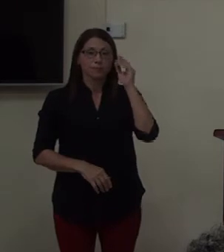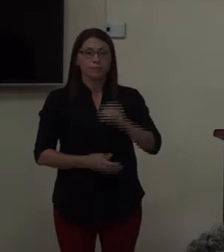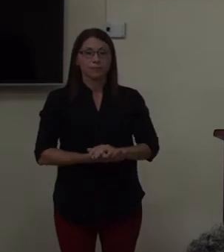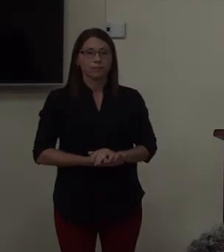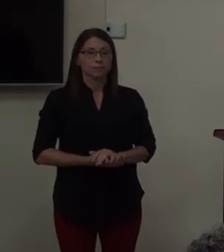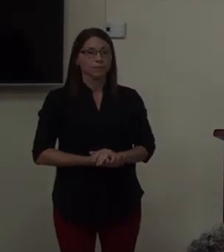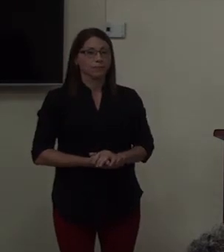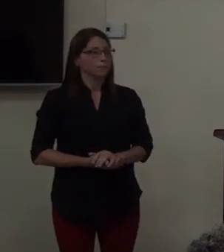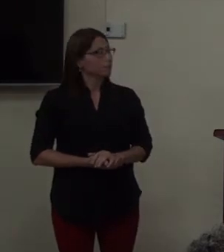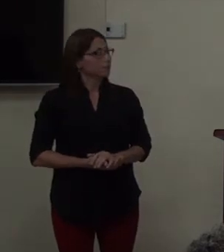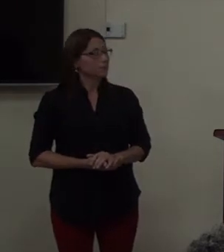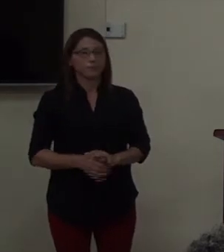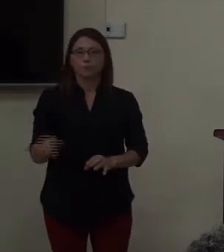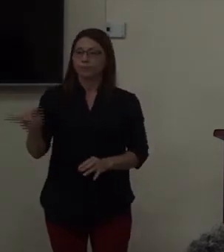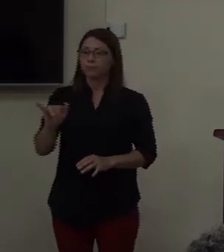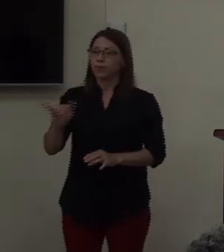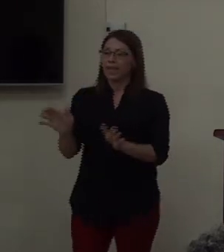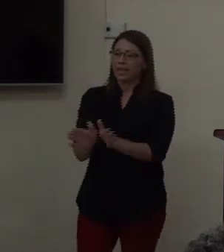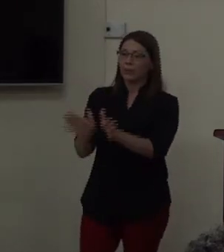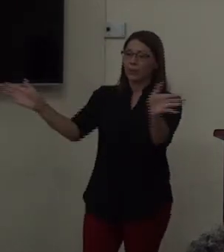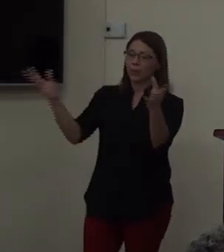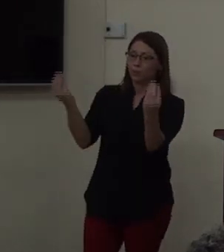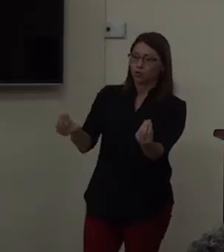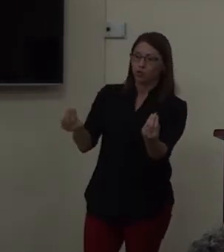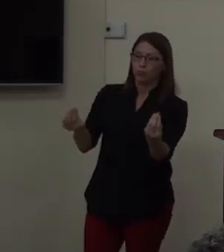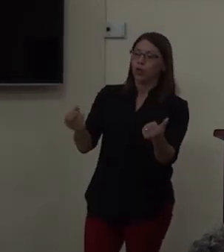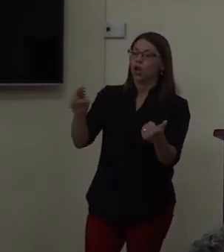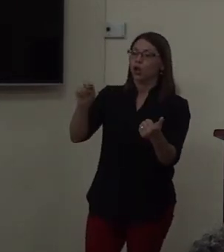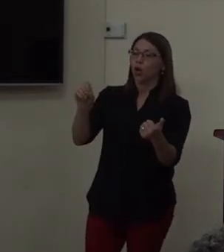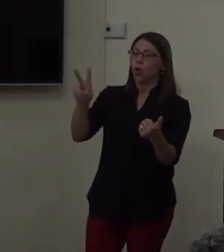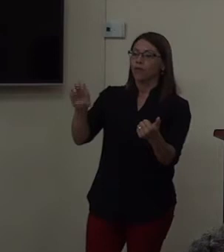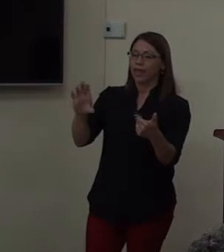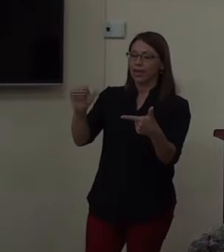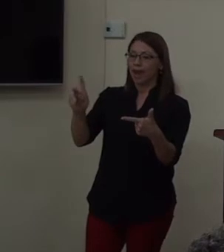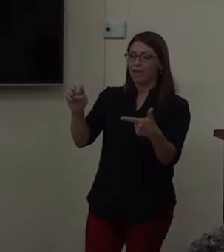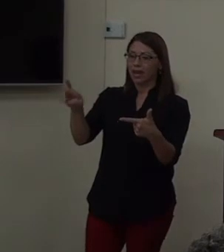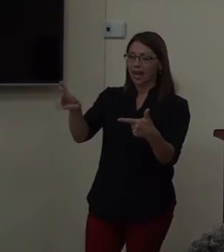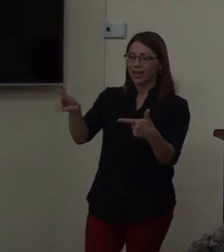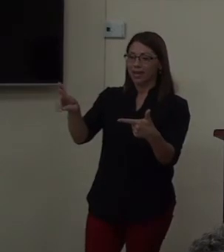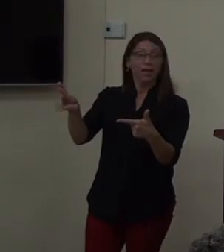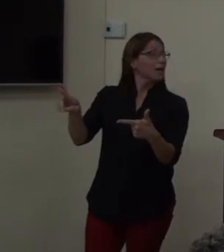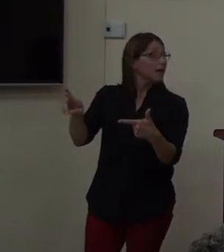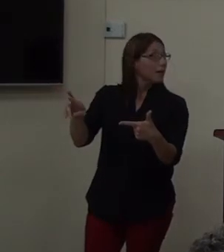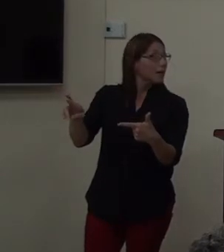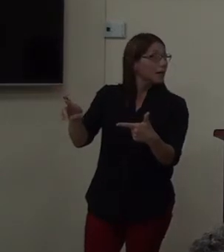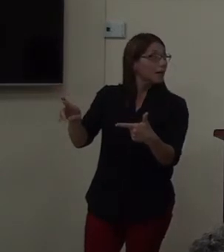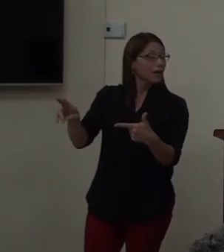¿verdad? Así generalizando mucho, el Nove y el Cabeca están en una situación de vitalidad